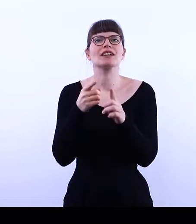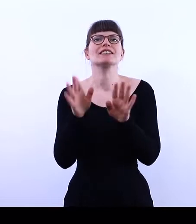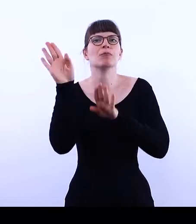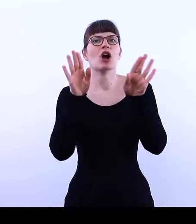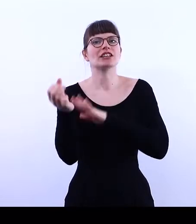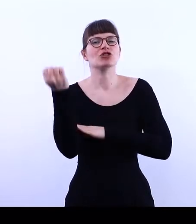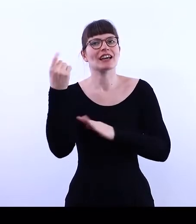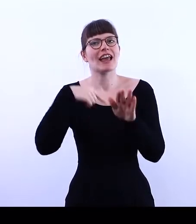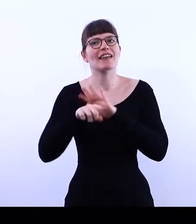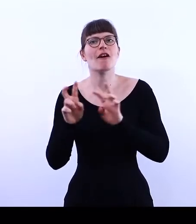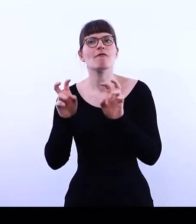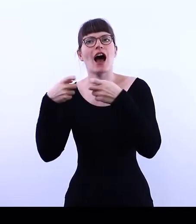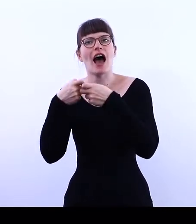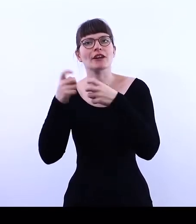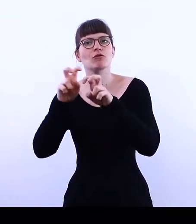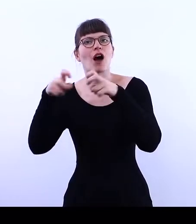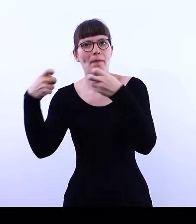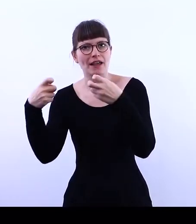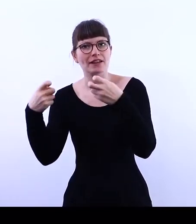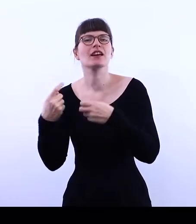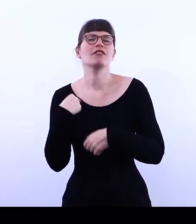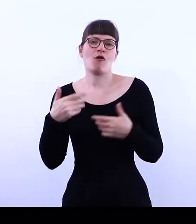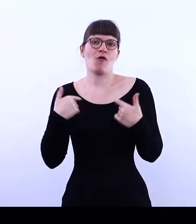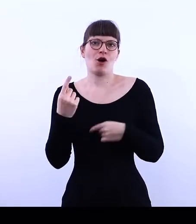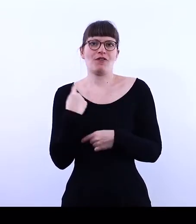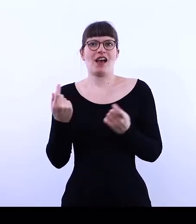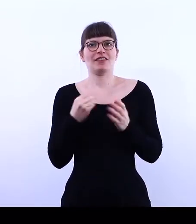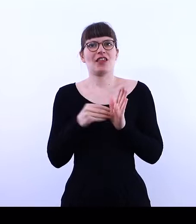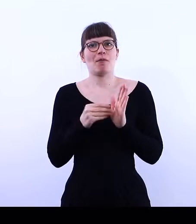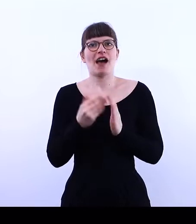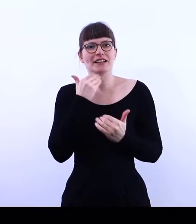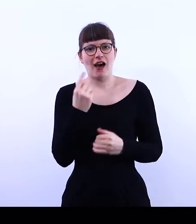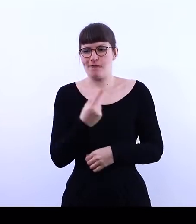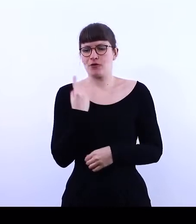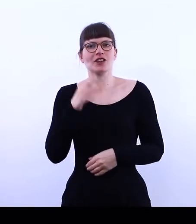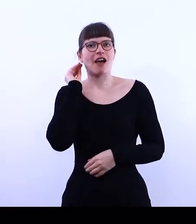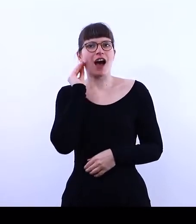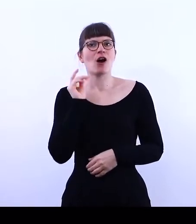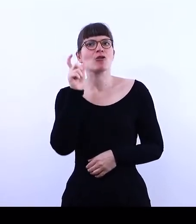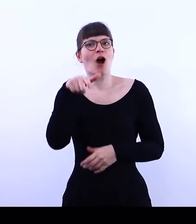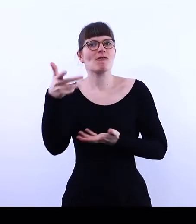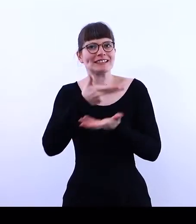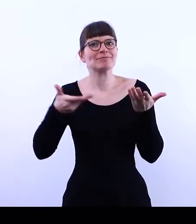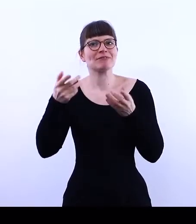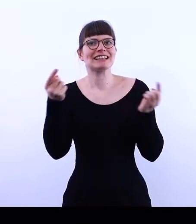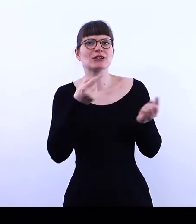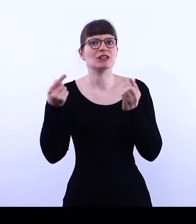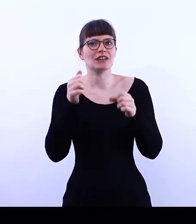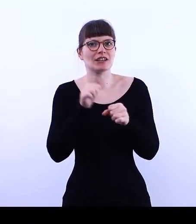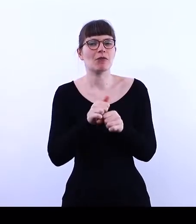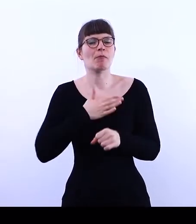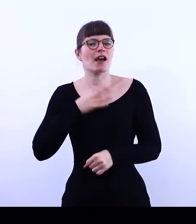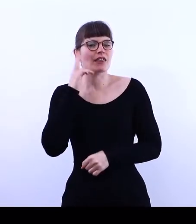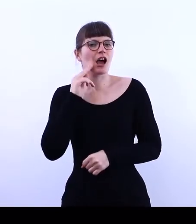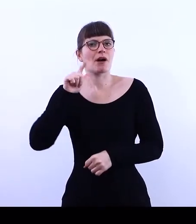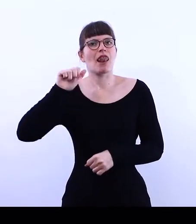Wir freuen uns, dass wir beim Digital Social Summit dabei sein dürfen und ein paar unserer Erfahrungen heute mit euch diskutieren und teilen dürfen. Mein Name ist Lahnböhm. Ich